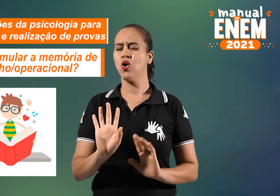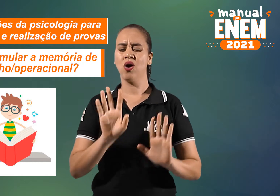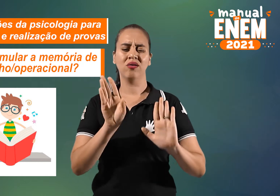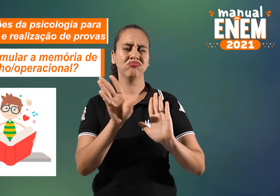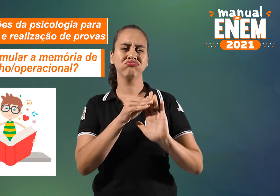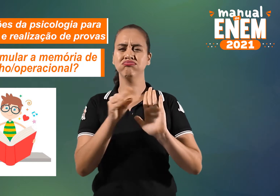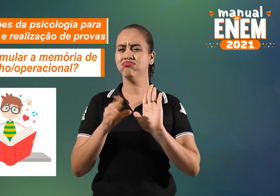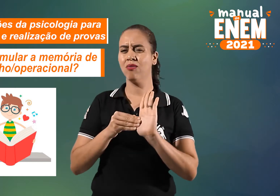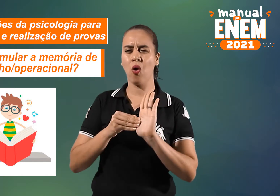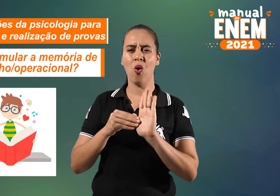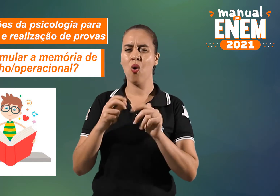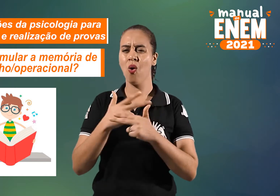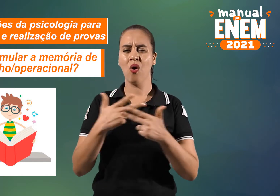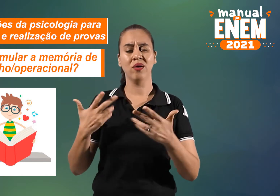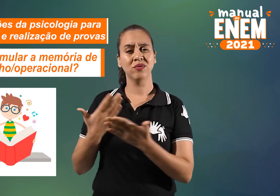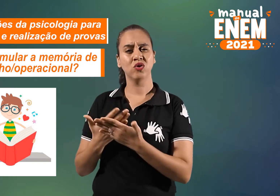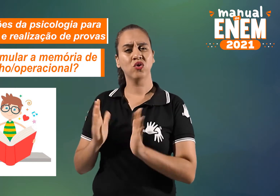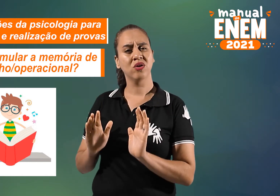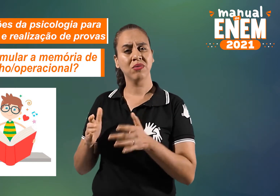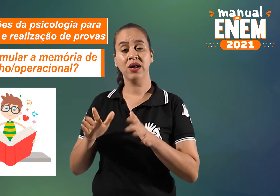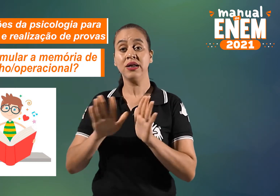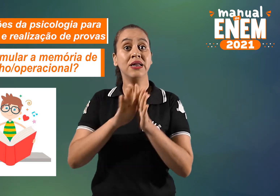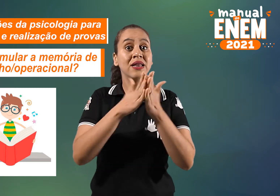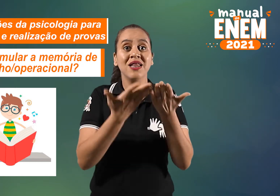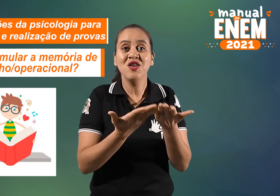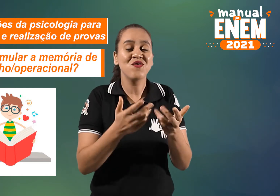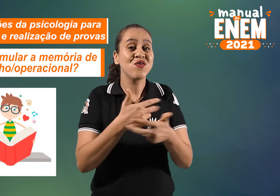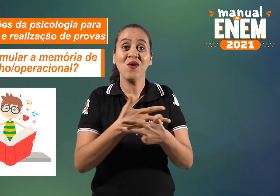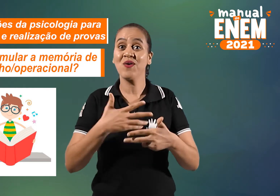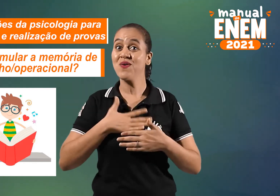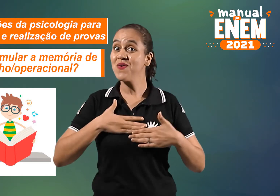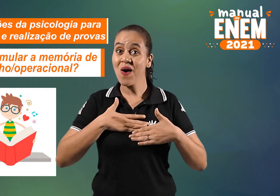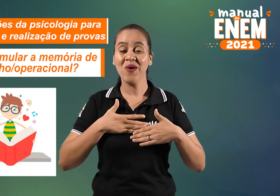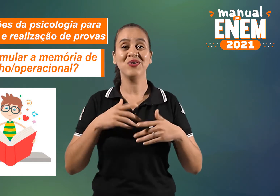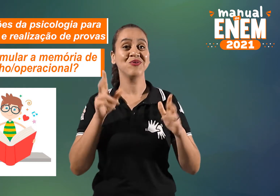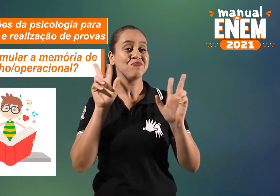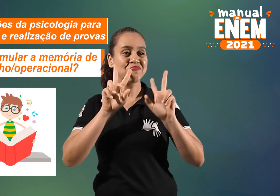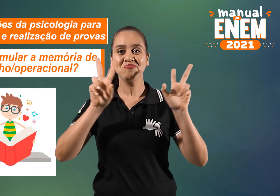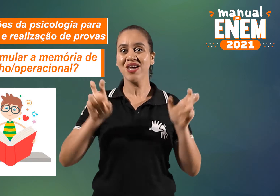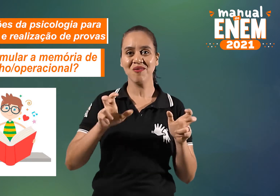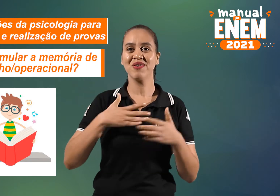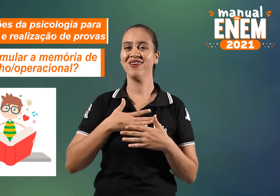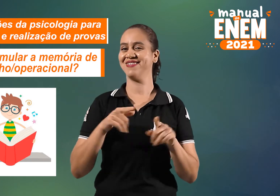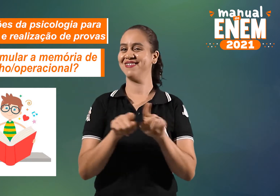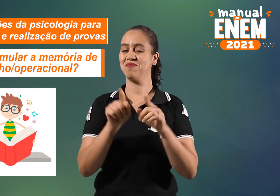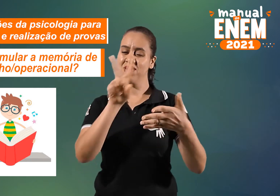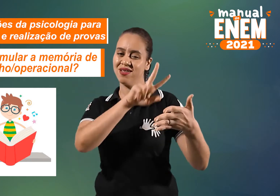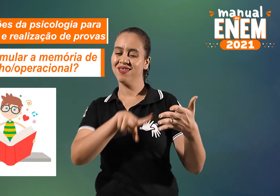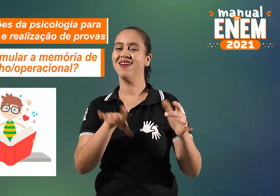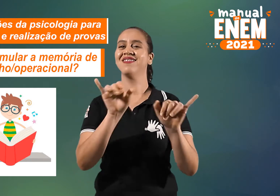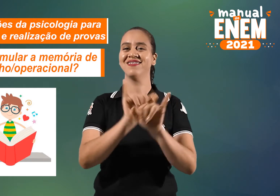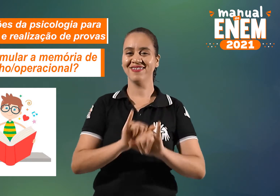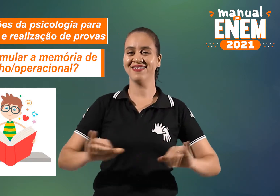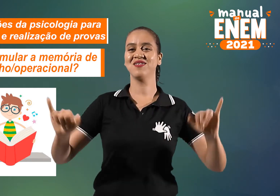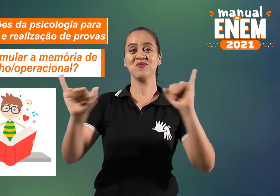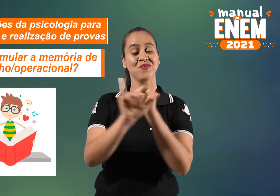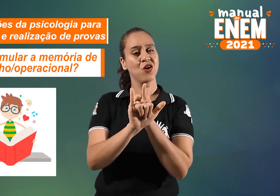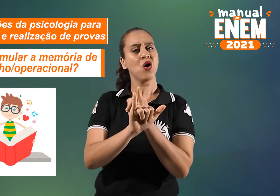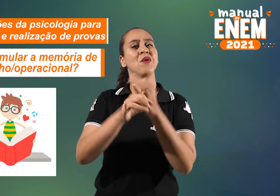os conteúdos acadêmicos, mas livros com temáticas do seu interesse. Há livros digitais ou e-books disponíveis na internet que são